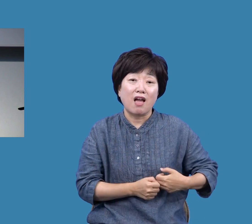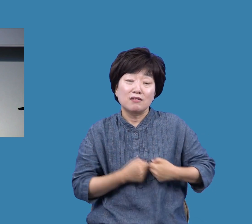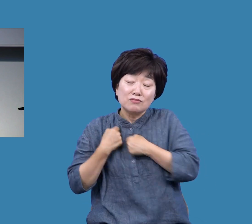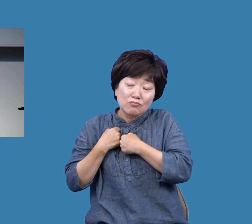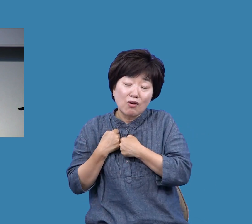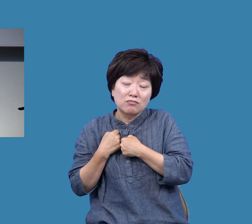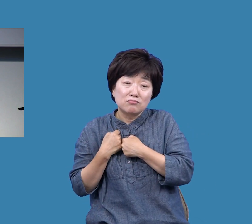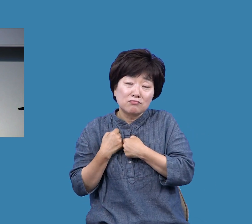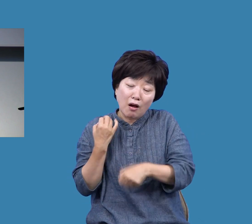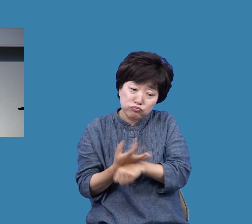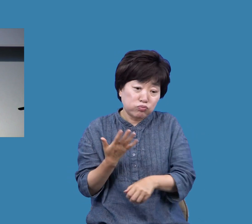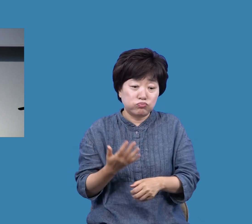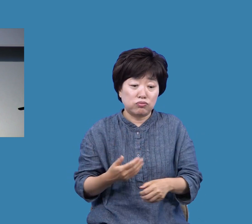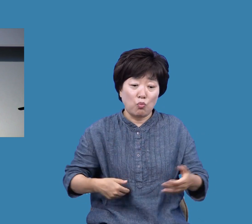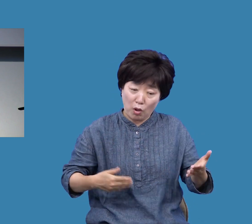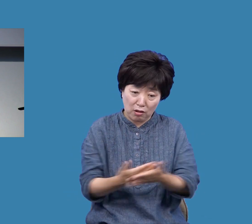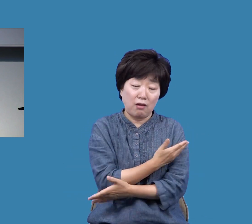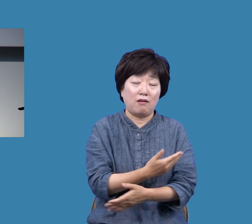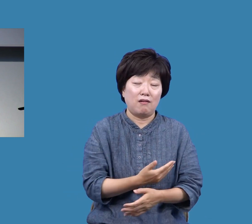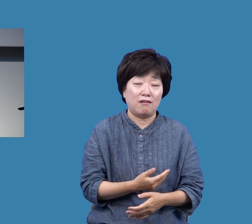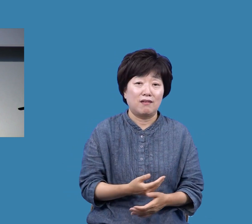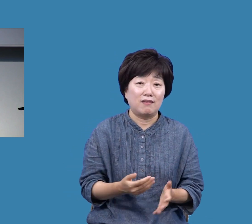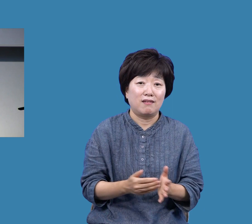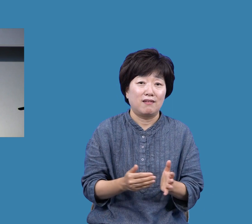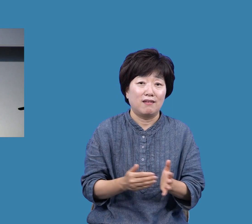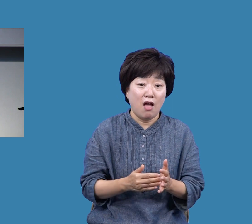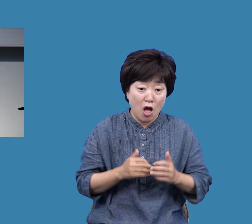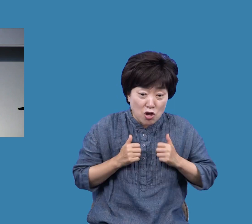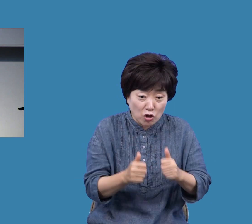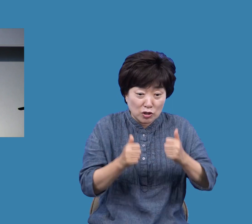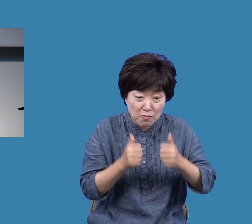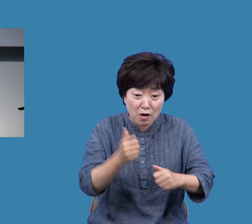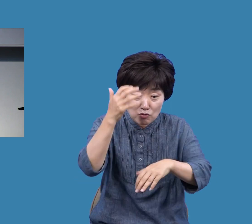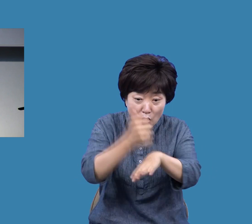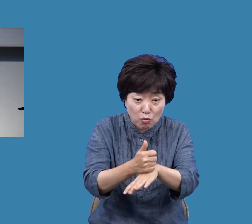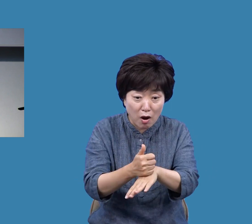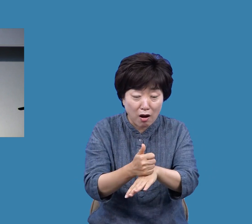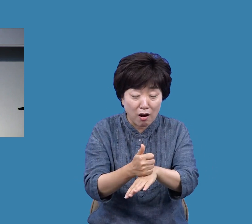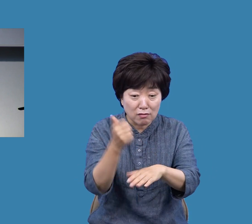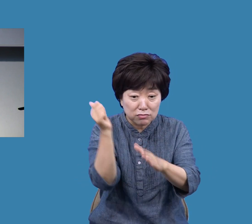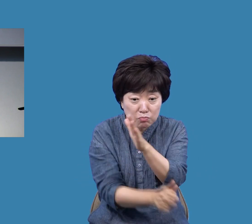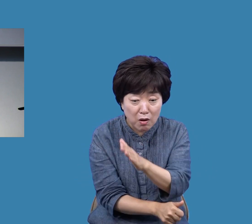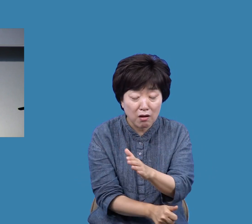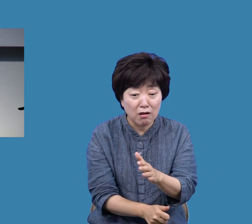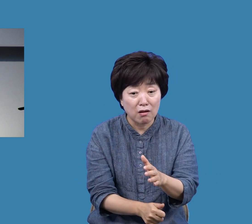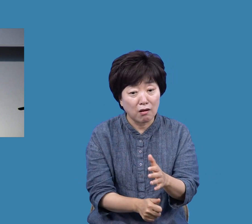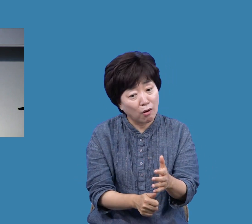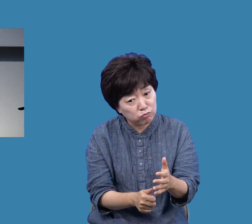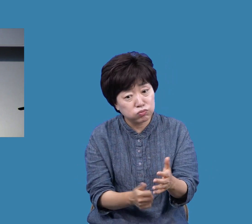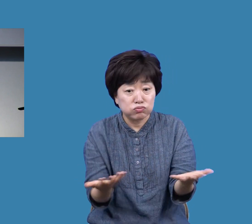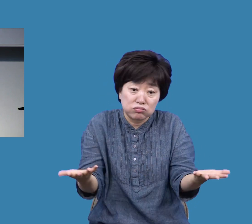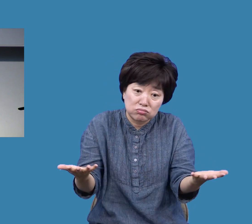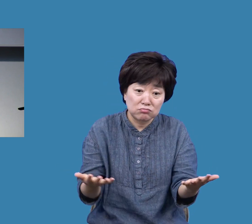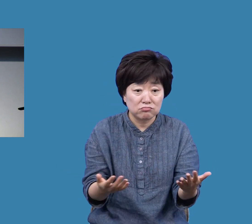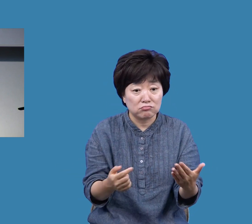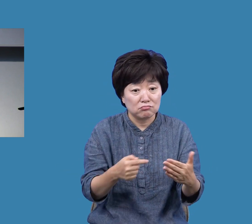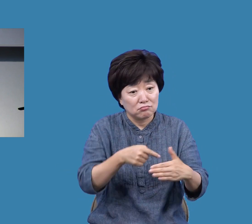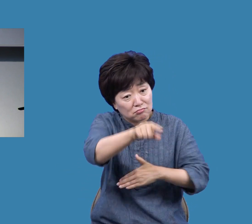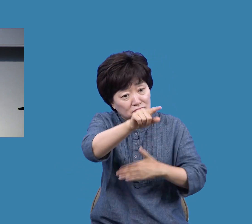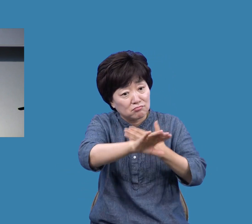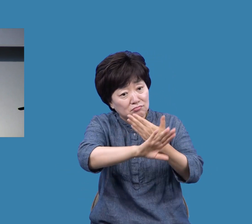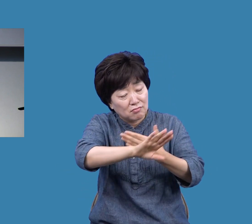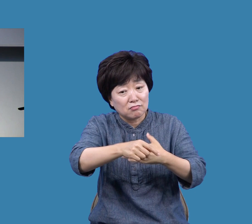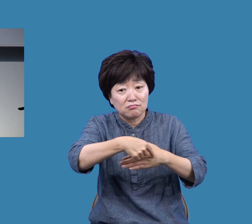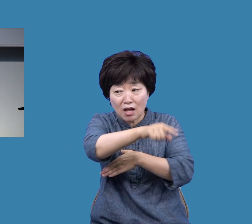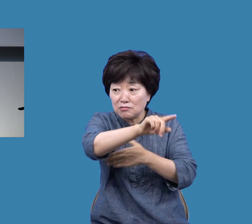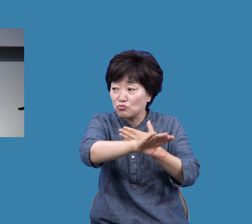할 수 없는 거고 회개해야 되는 거고. 그거는 뭐 열심히 했는데 안 됐으면은 그럼 뭐야 그냥 이거 말고 다른 계획이 있으신가 보다 할렐루야 뭐 그러고